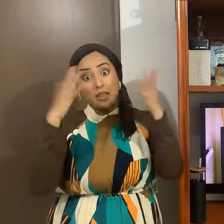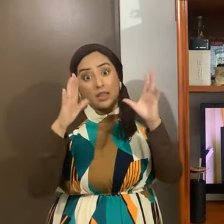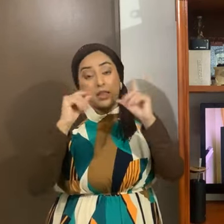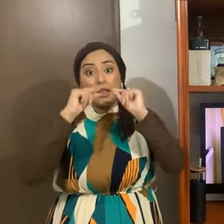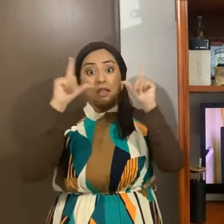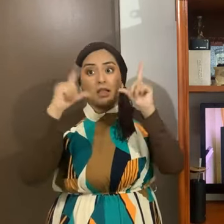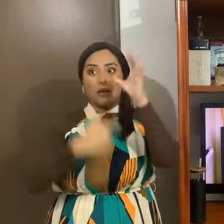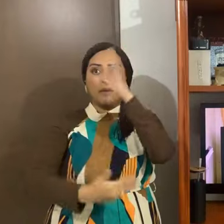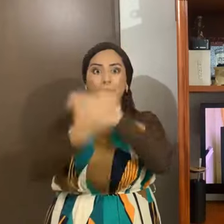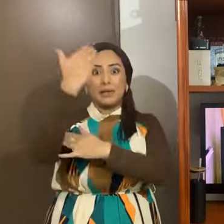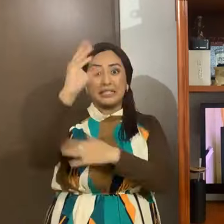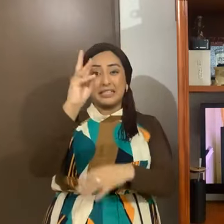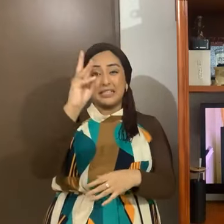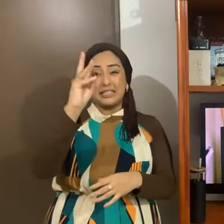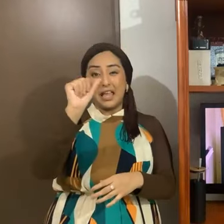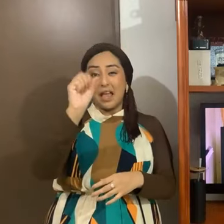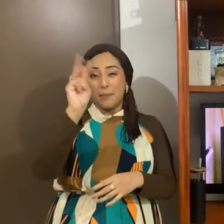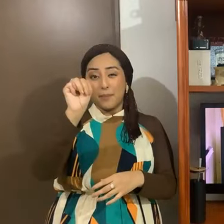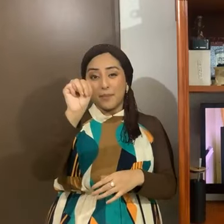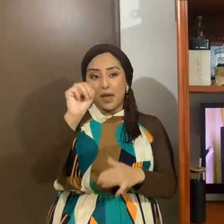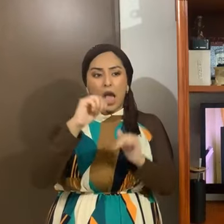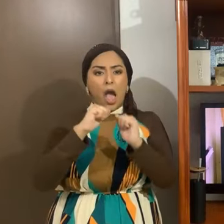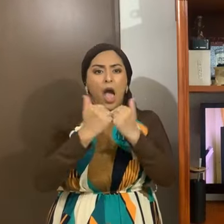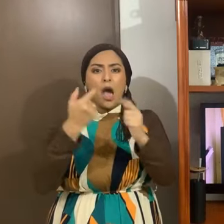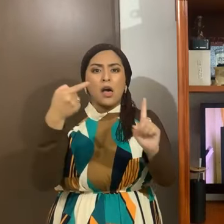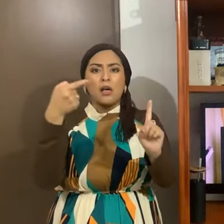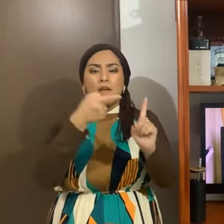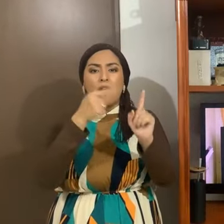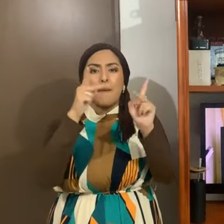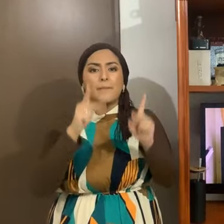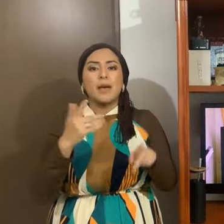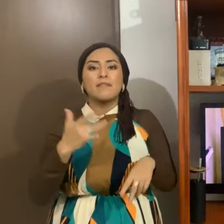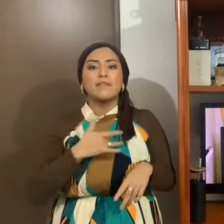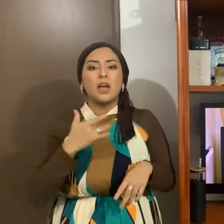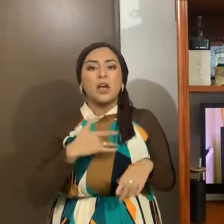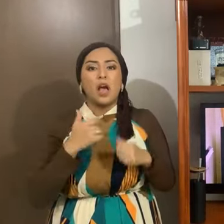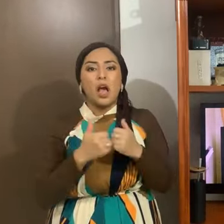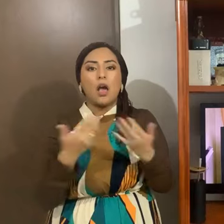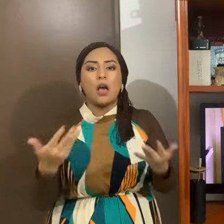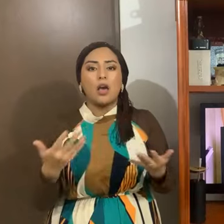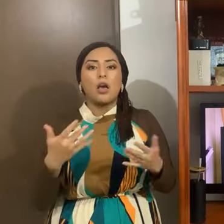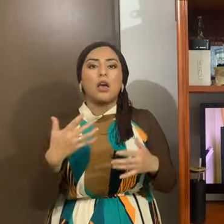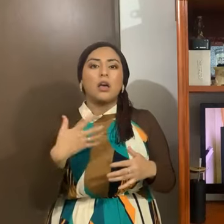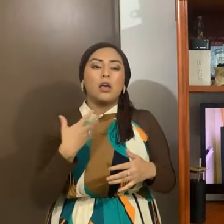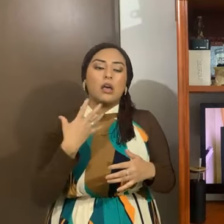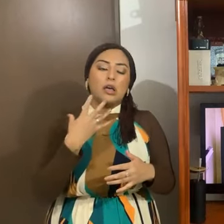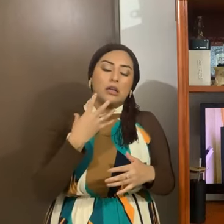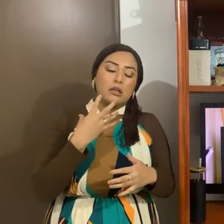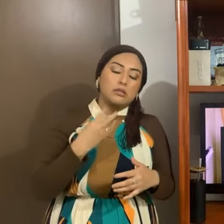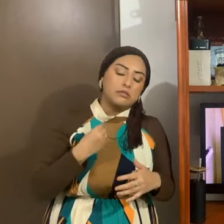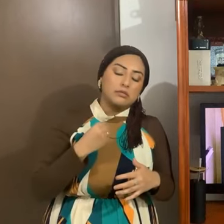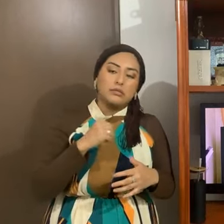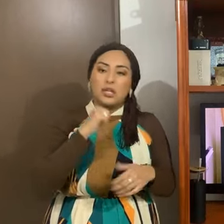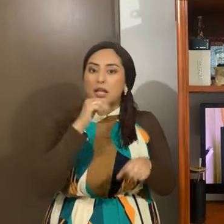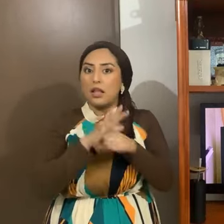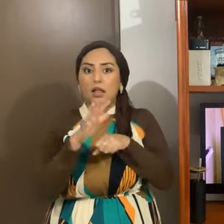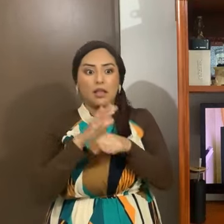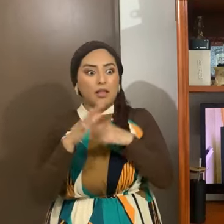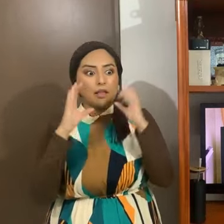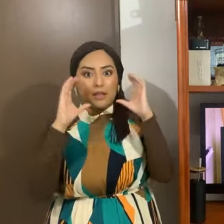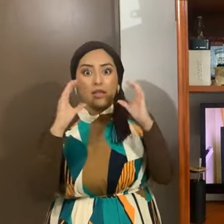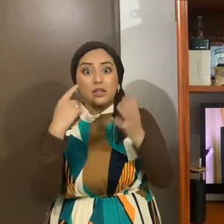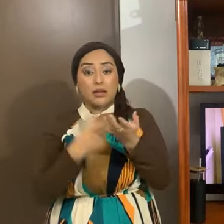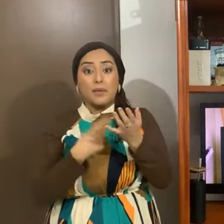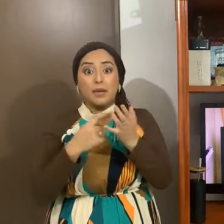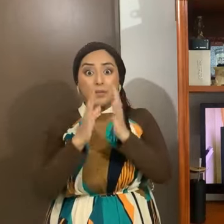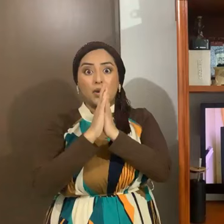que levantarse temprano, a las 6 de la mañana. ¿Cómo van a estar en ese día? Van a tener sueño, no van a rendir, de orar les va